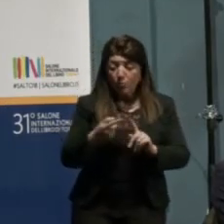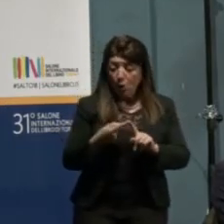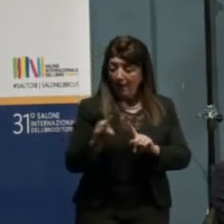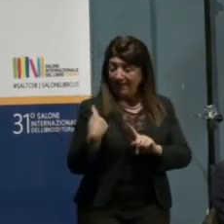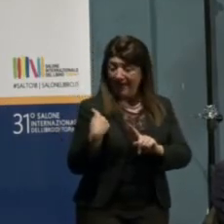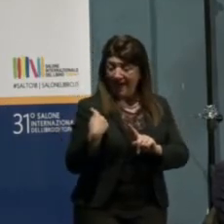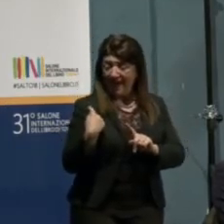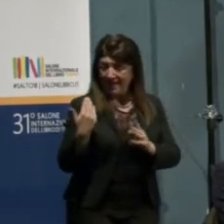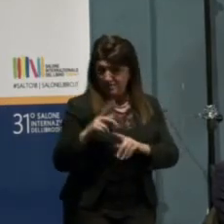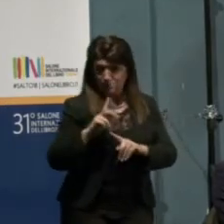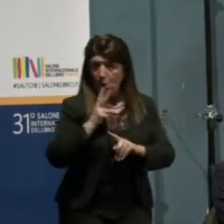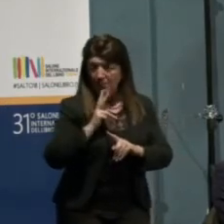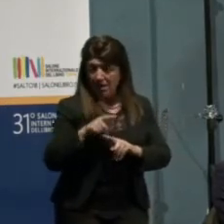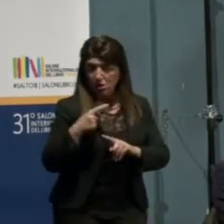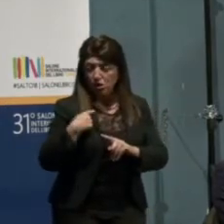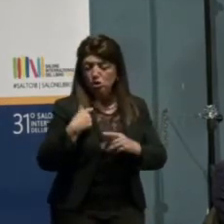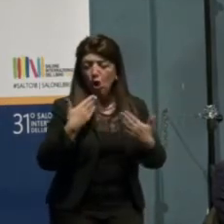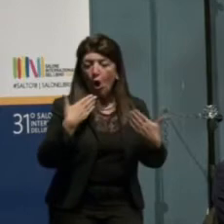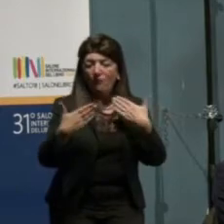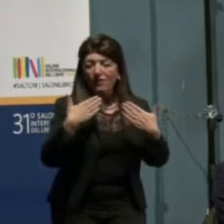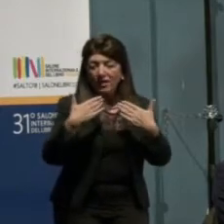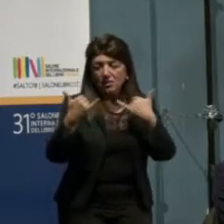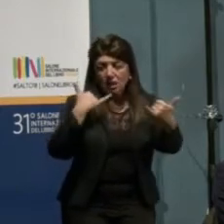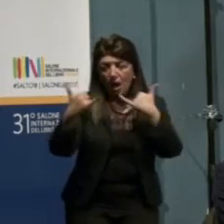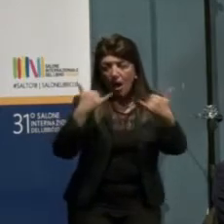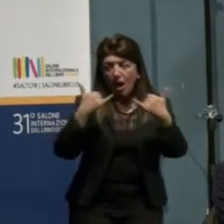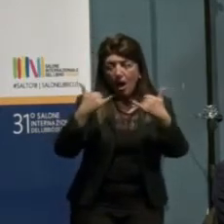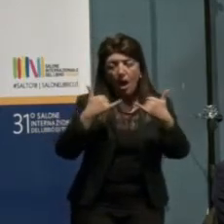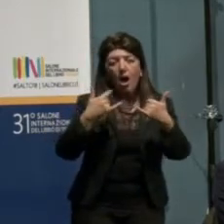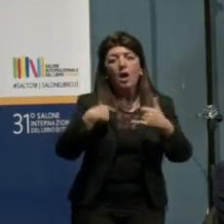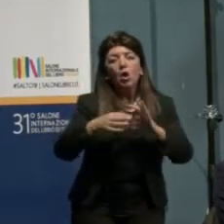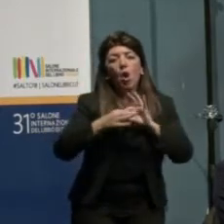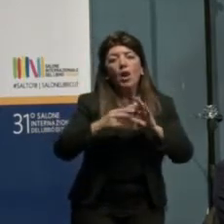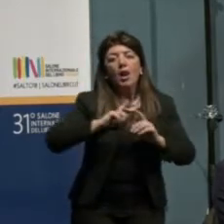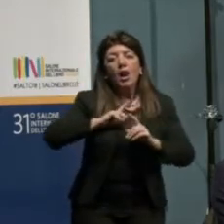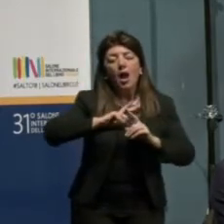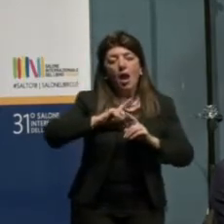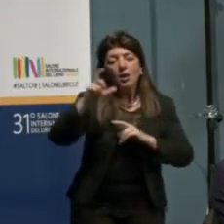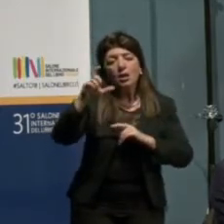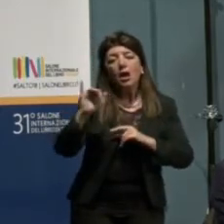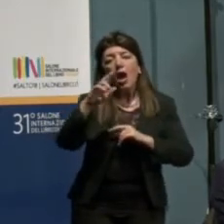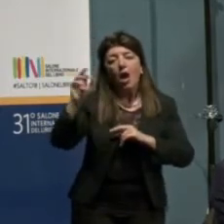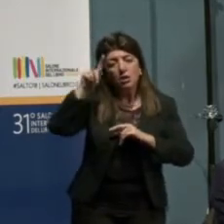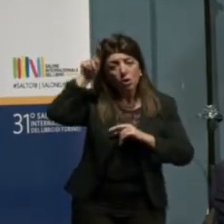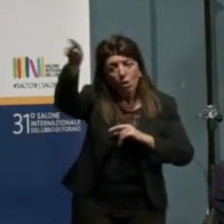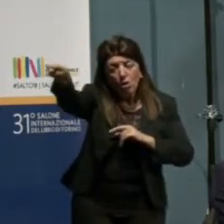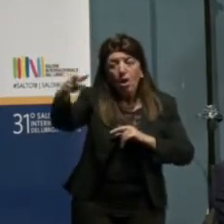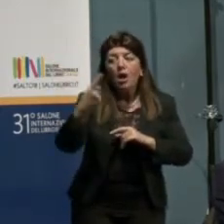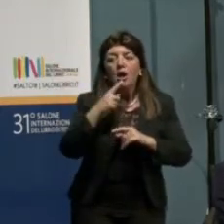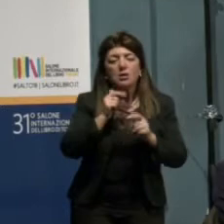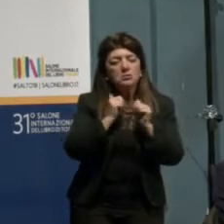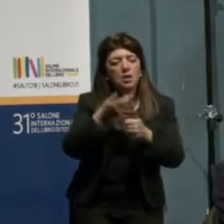iri pomeriggio abbiamo fatto una lunga conferenza telefonica con i nostri colleghi al cairo che seguono eroicamente